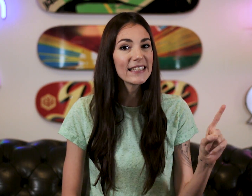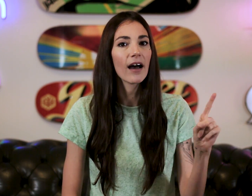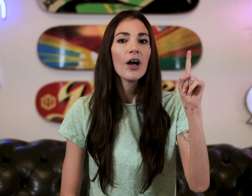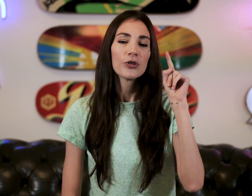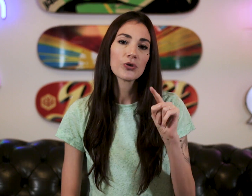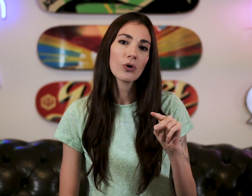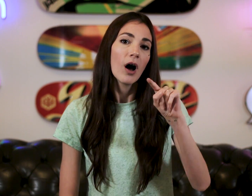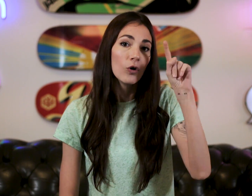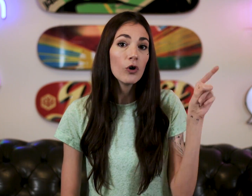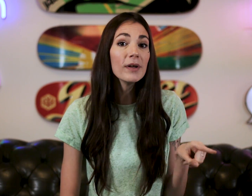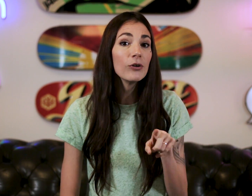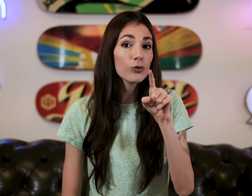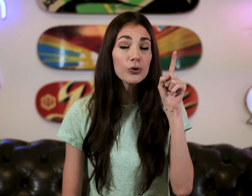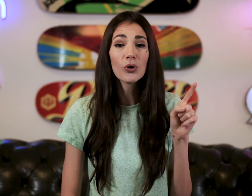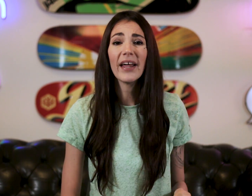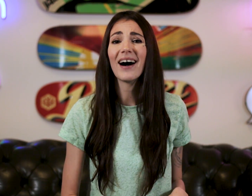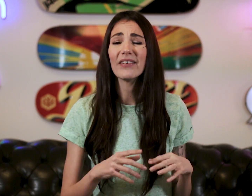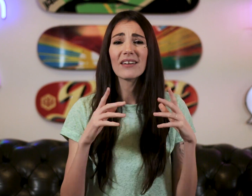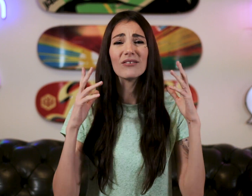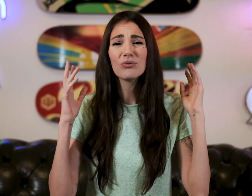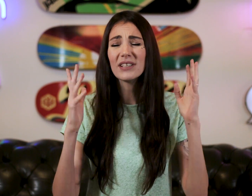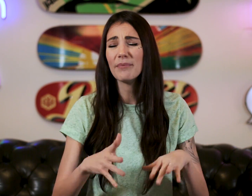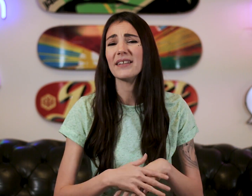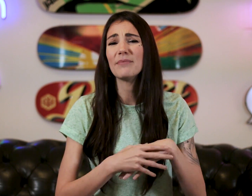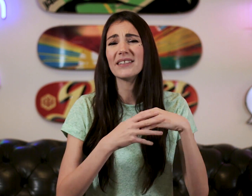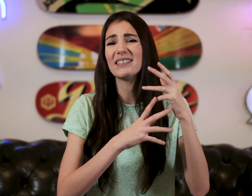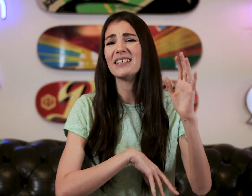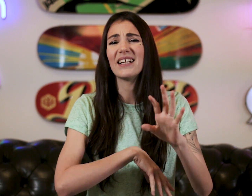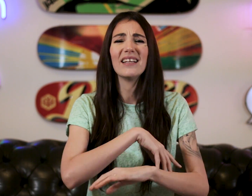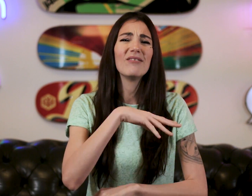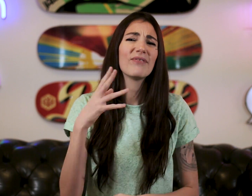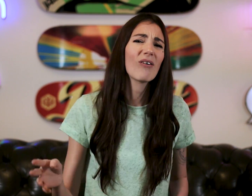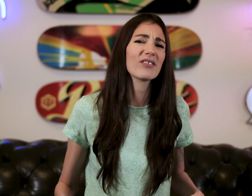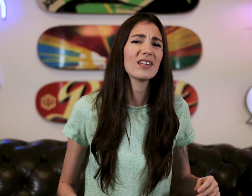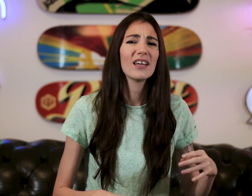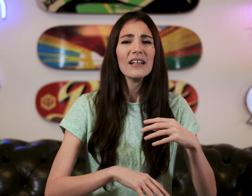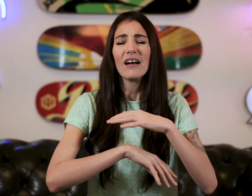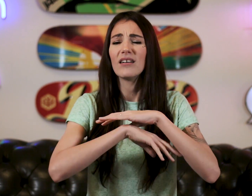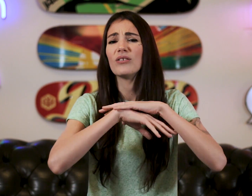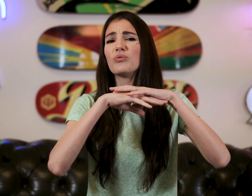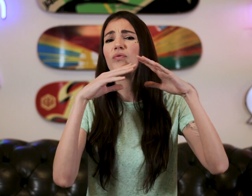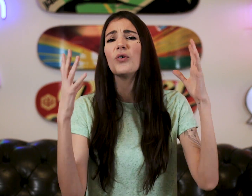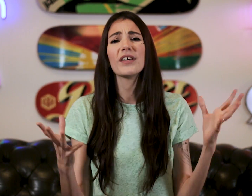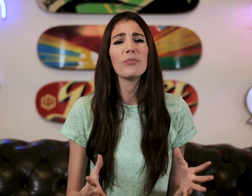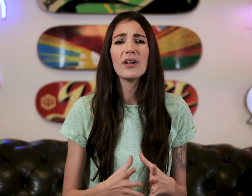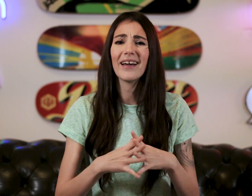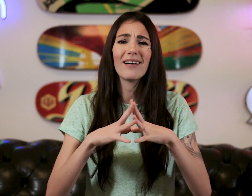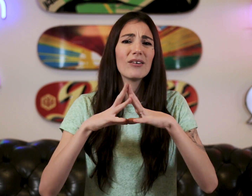signes sur le milieu du scolaire avec toutes les mathématiques, le français, tout le vocabulaire,